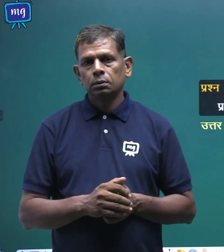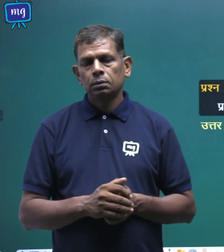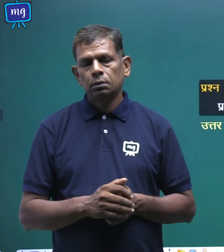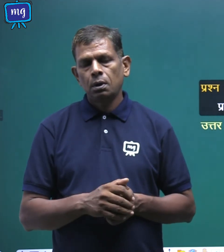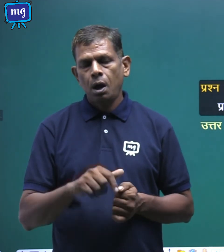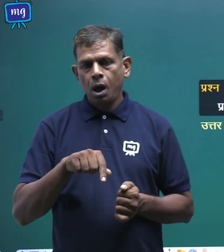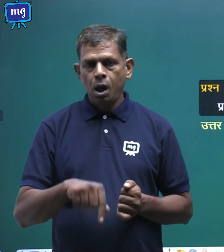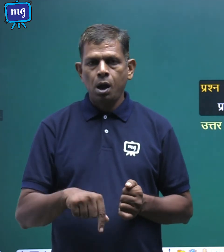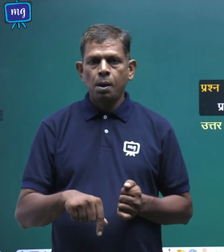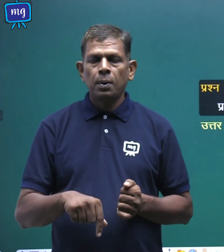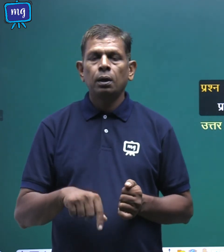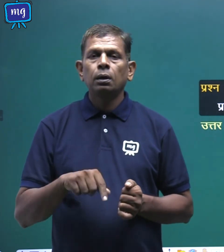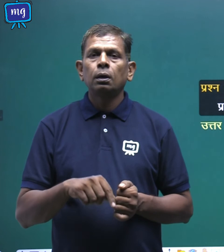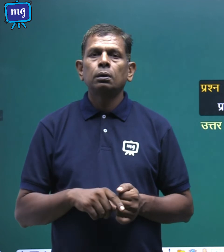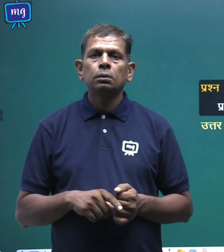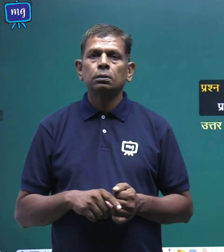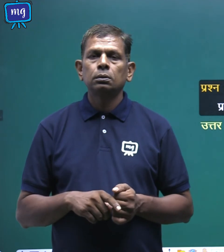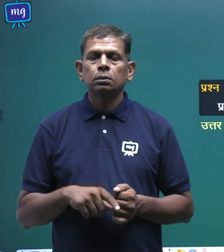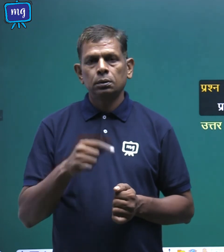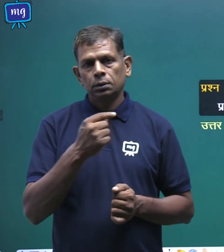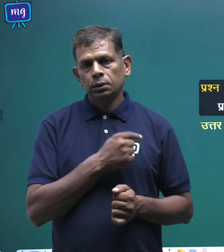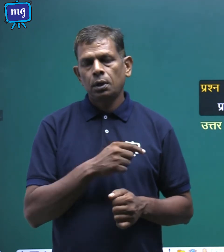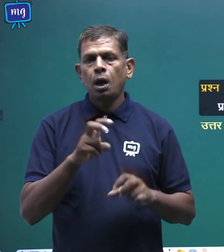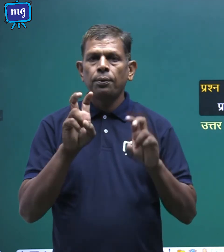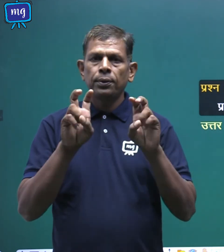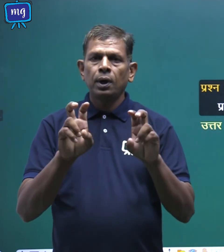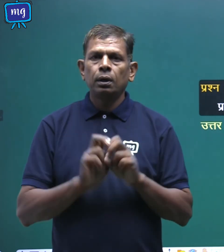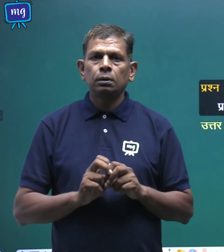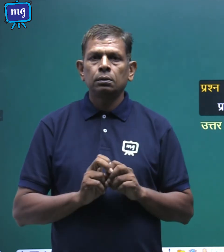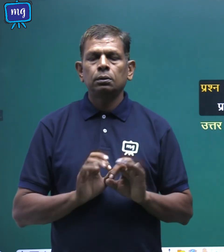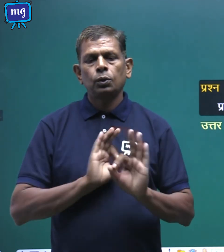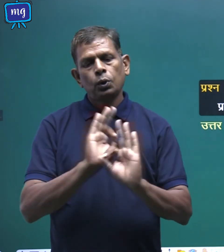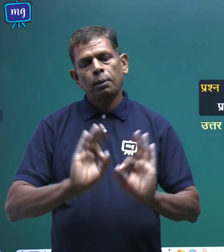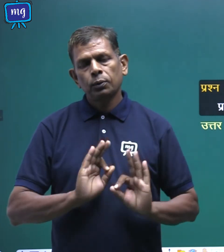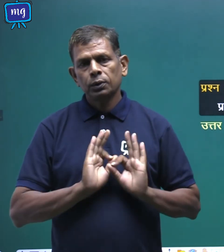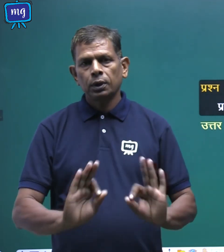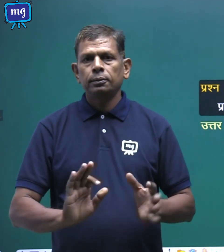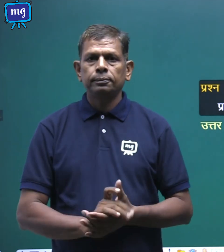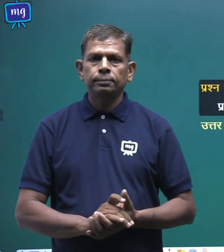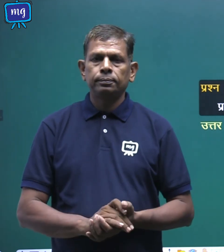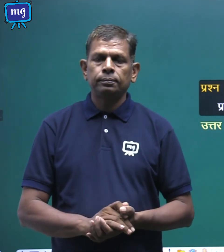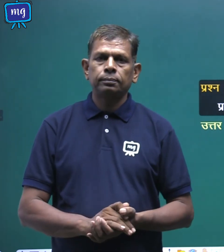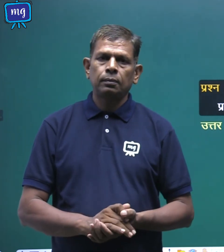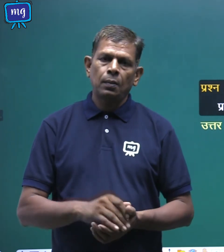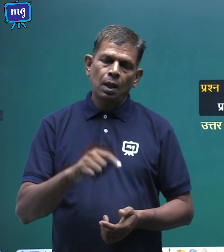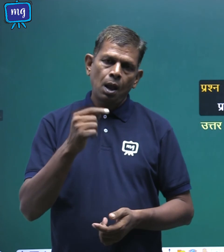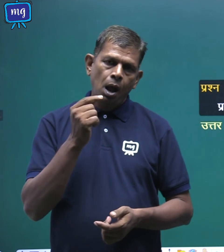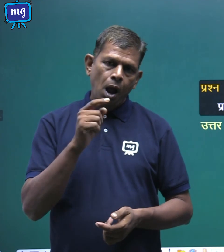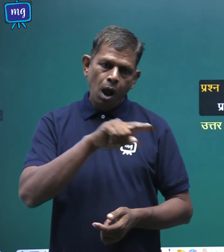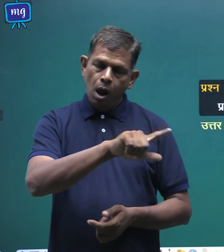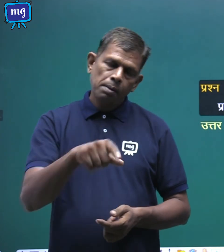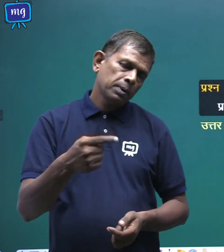अब अपना यहाँ पर यह अध्याय समाप्त होता है। आप इस वीडियो